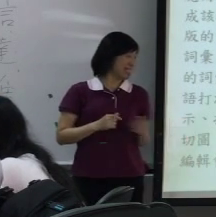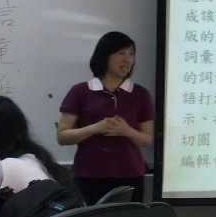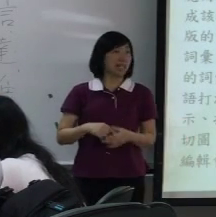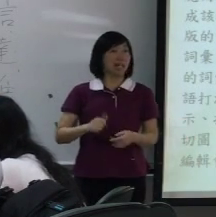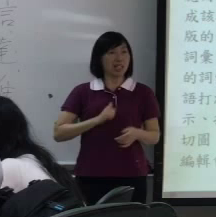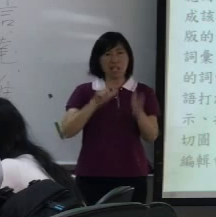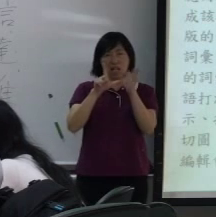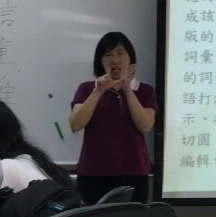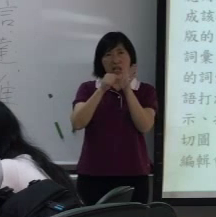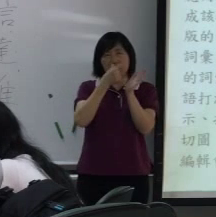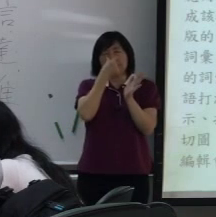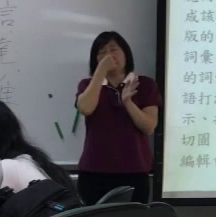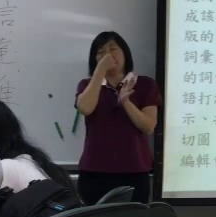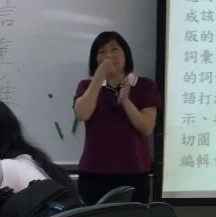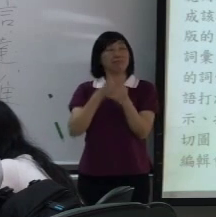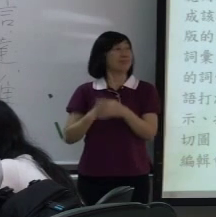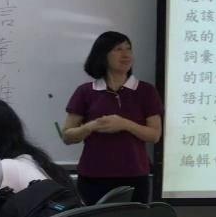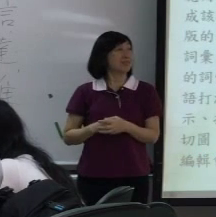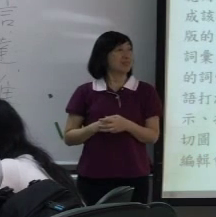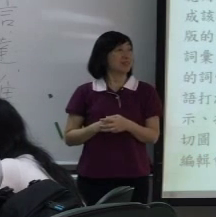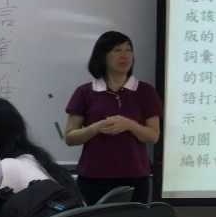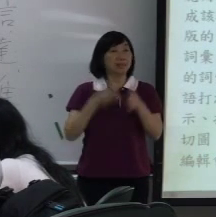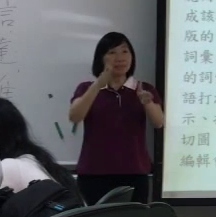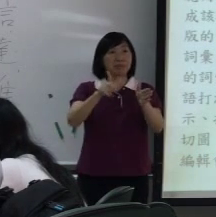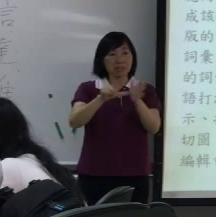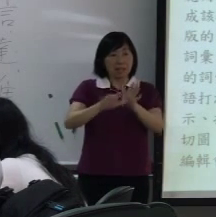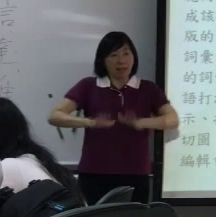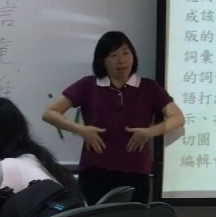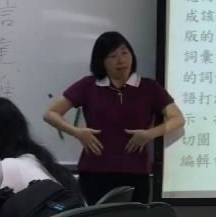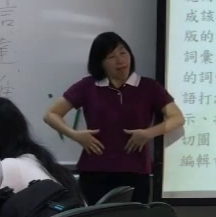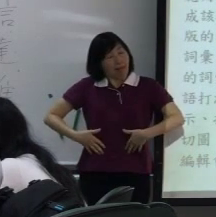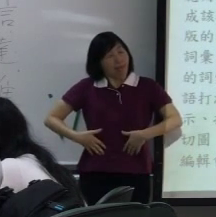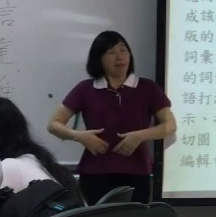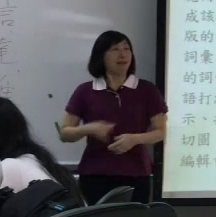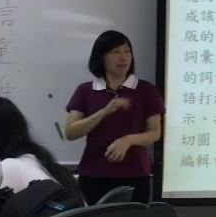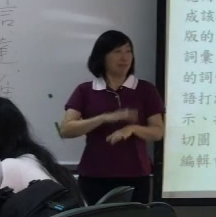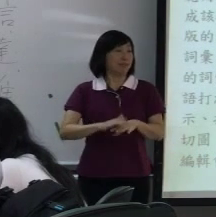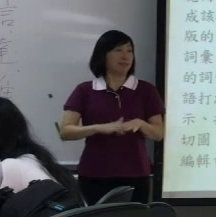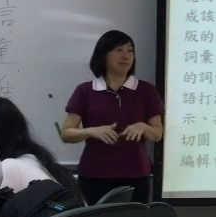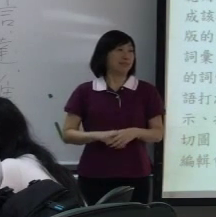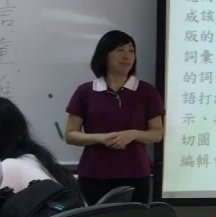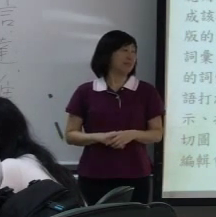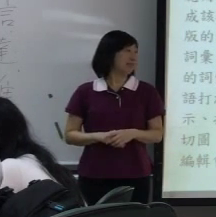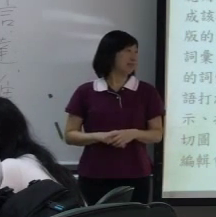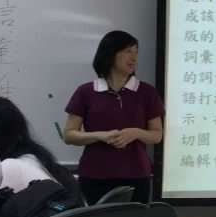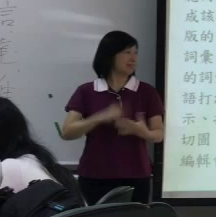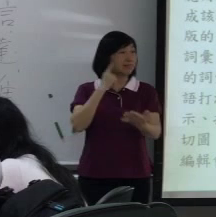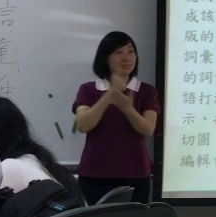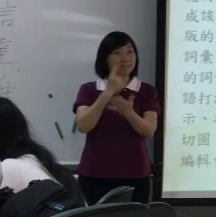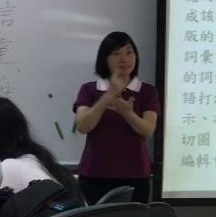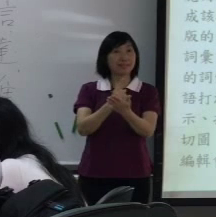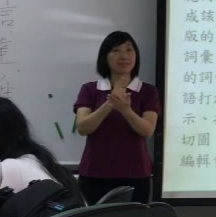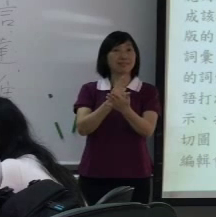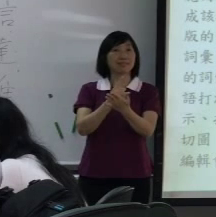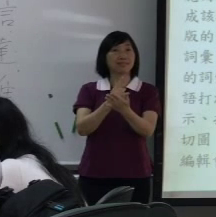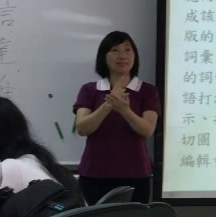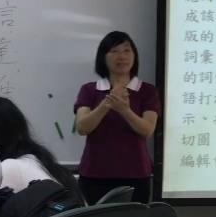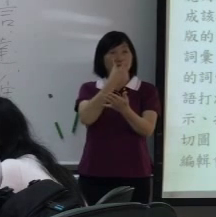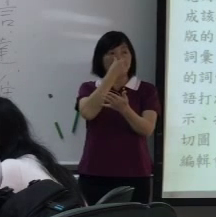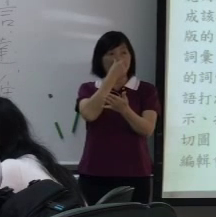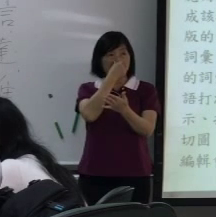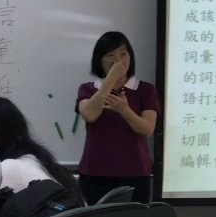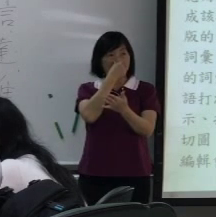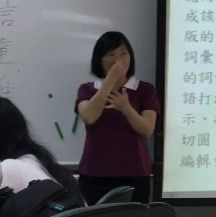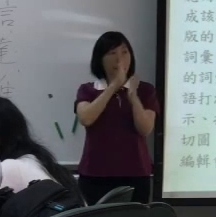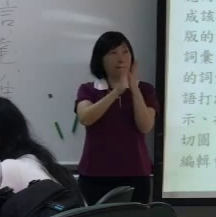时间，对时间感到压力，每一次密集的开